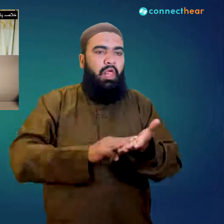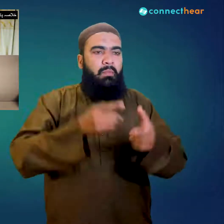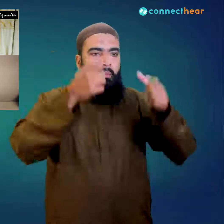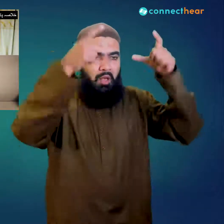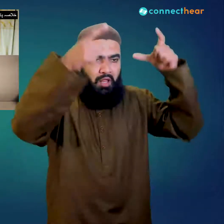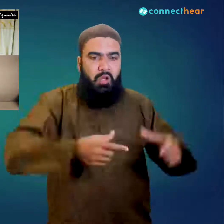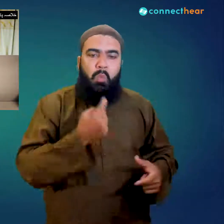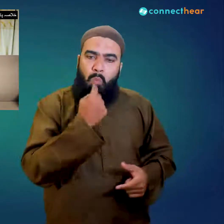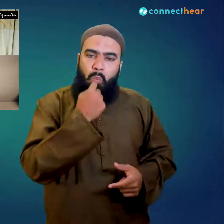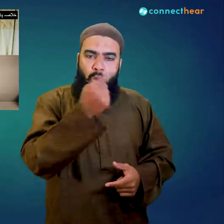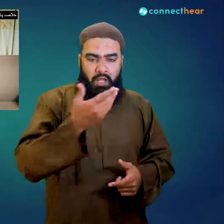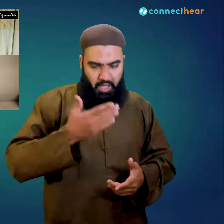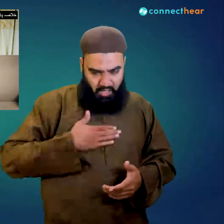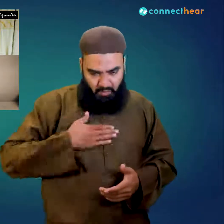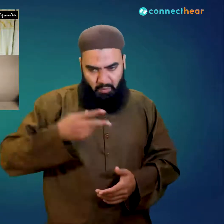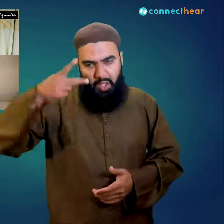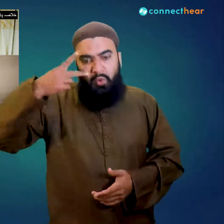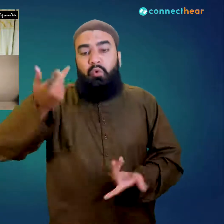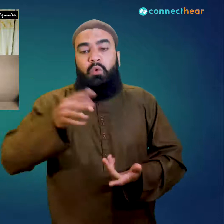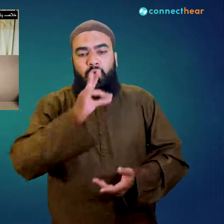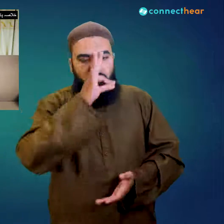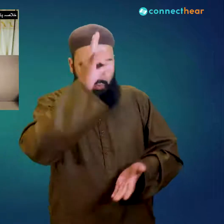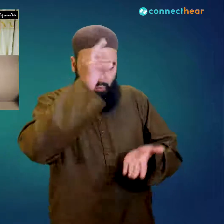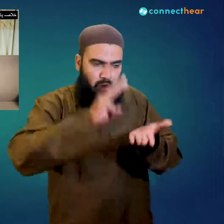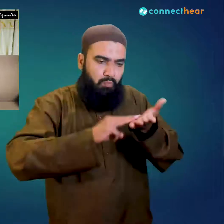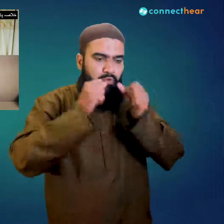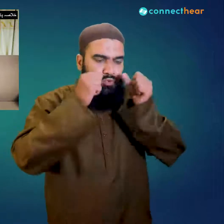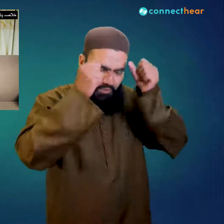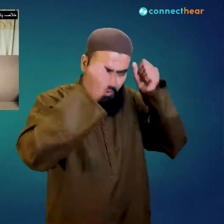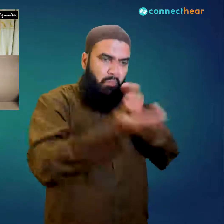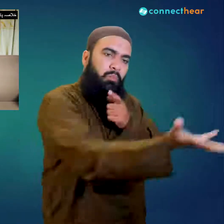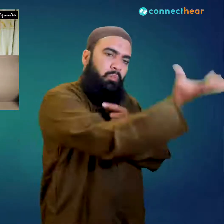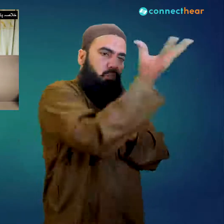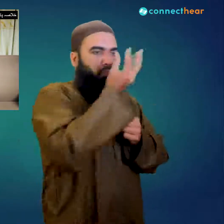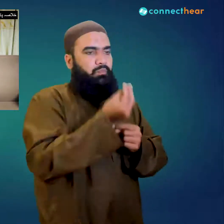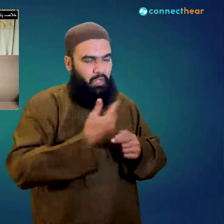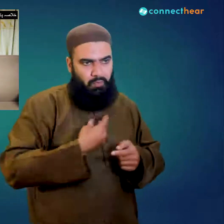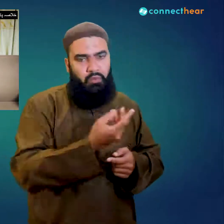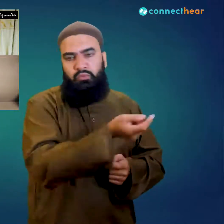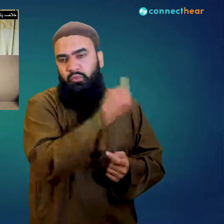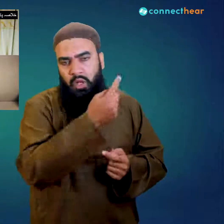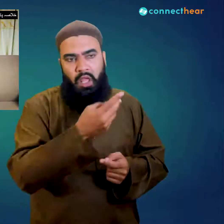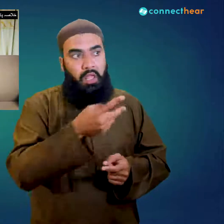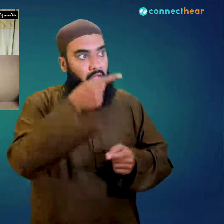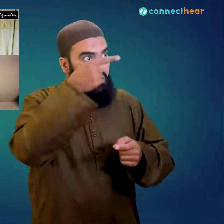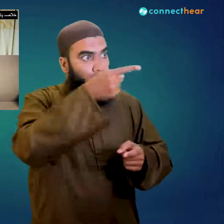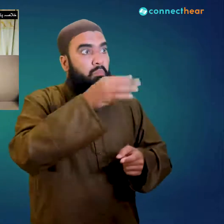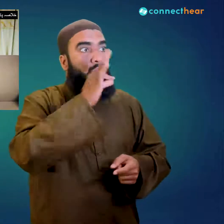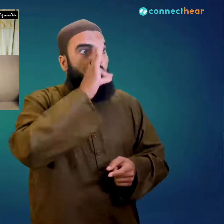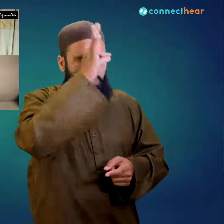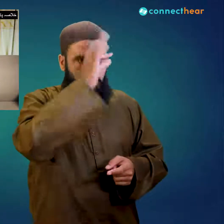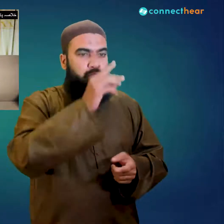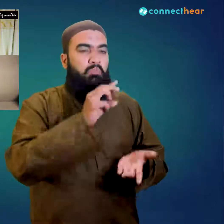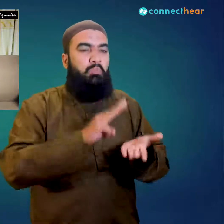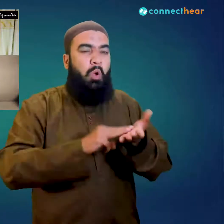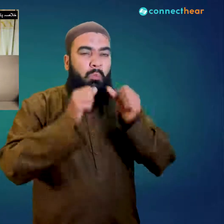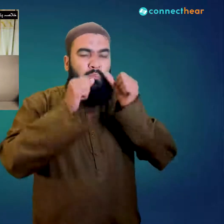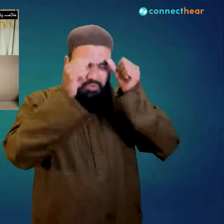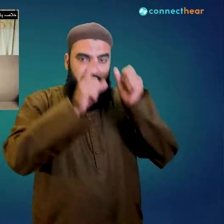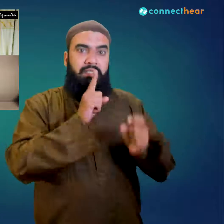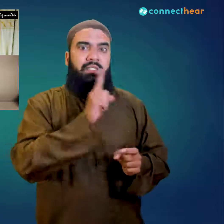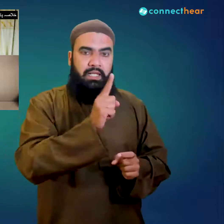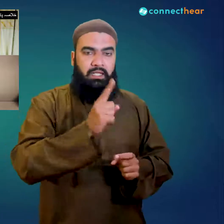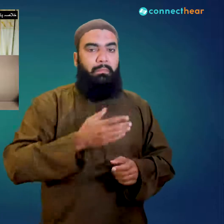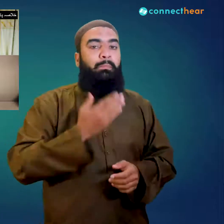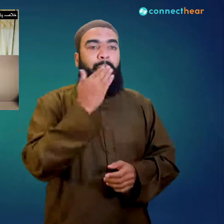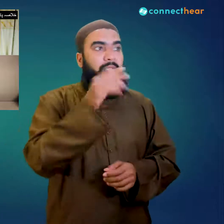اور عظمت کو بیان کر رہا ہے کہ لِيَكُونَ الرَّسُولُ شَهِيدًا عَلَيْكُمْ وَتَكُونُوا شُهَدَاءَ